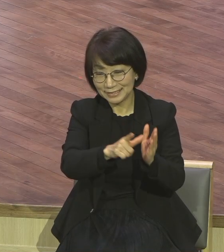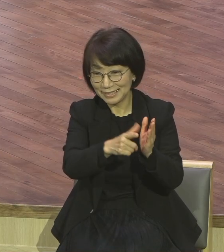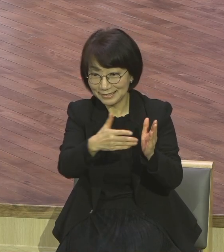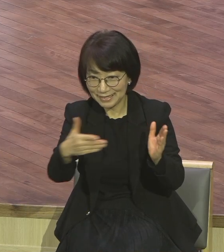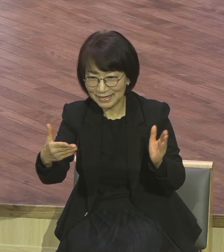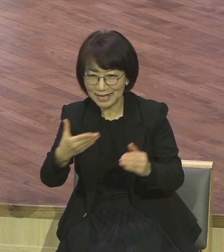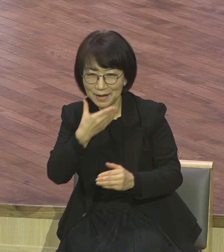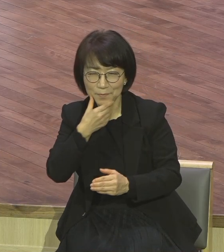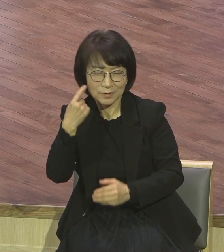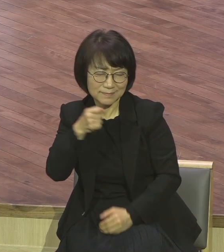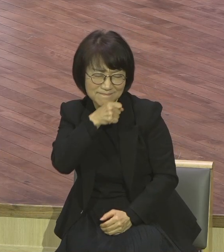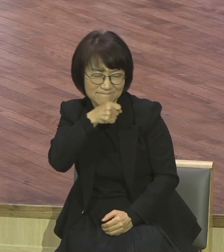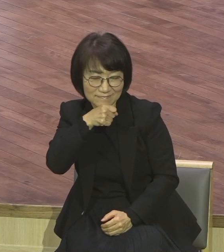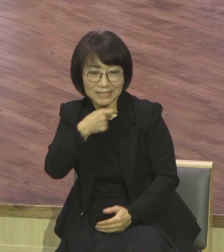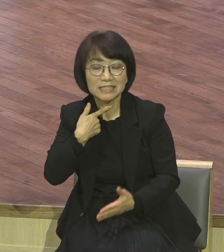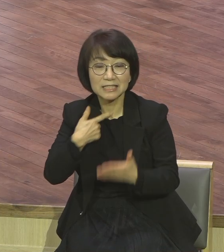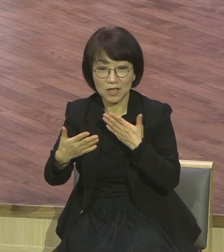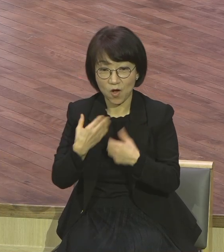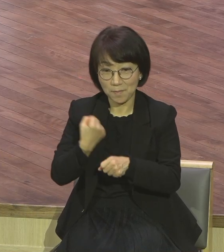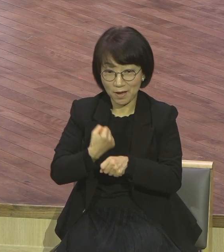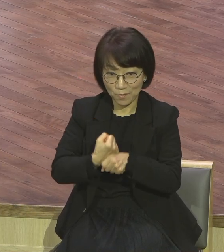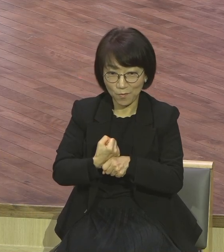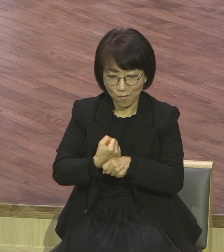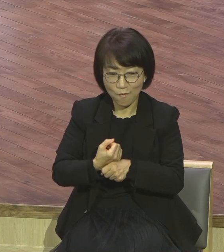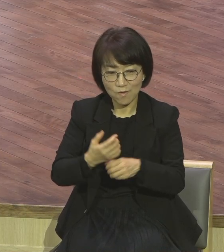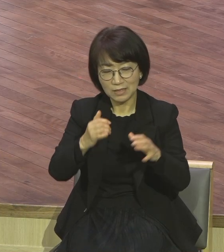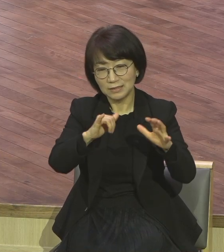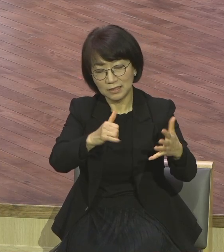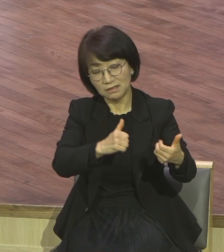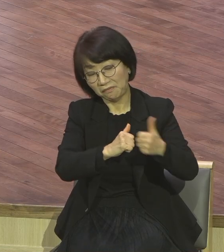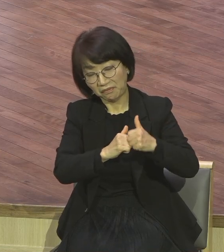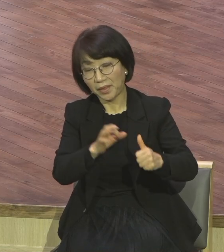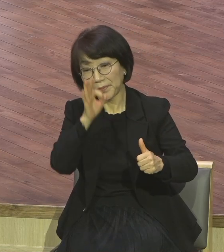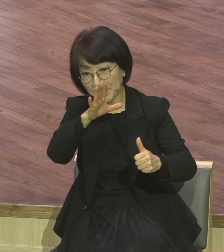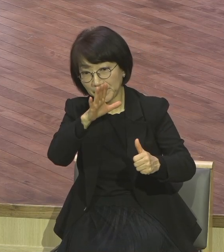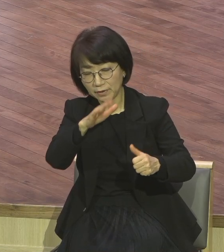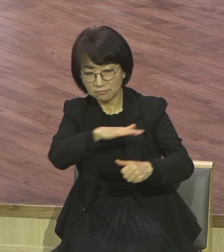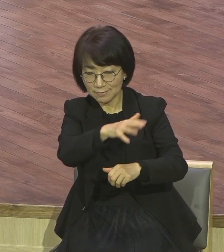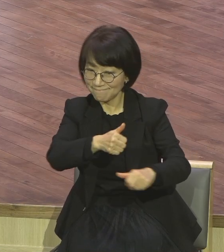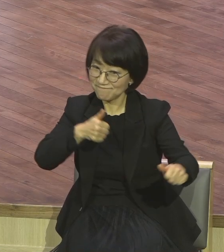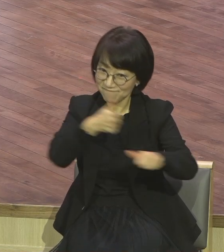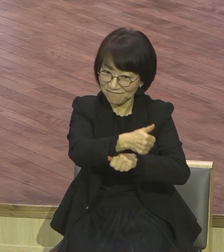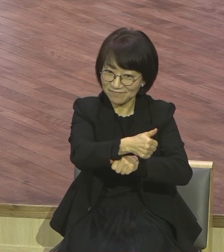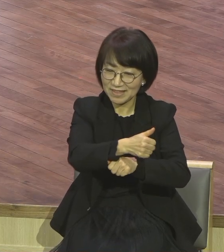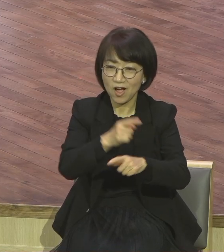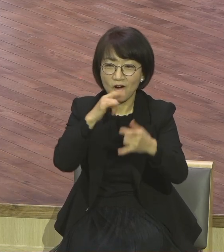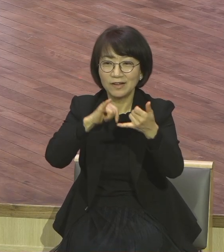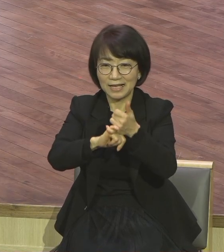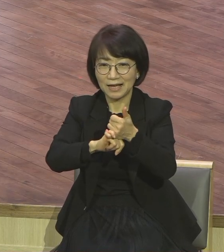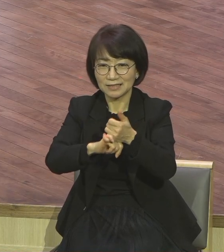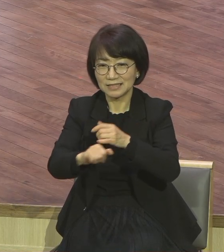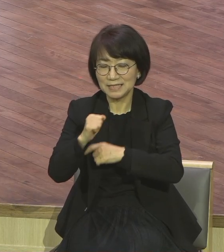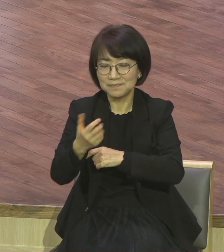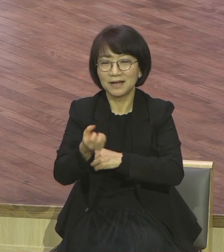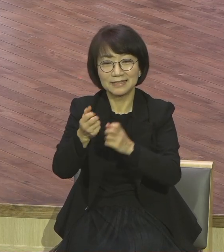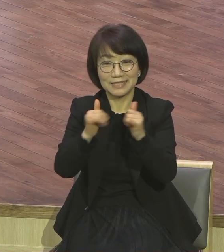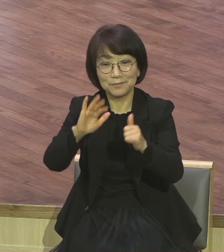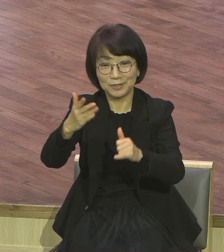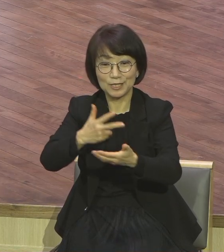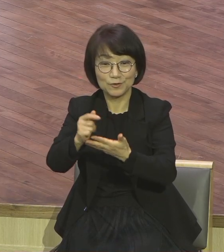세상이 감당치 못하는 믿음의 사람 은약의 사람 다 되시기를 짐으로 축복합니다 결론님